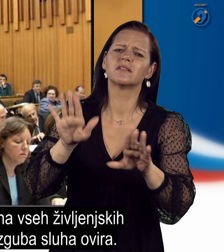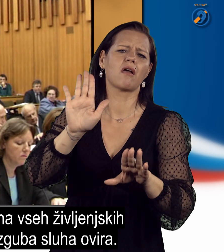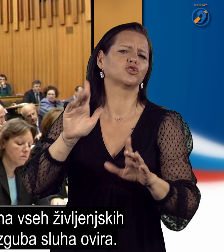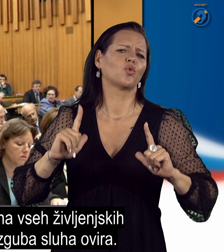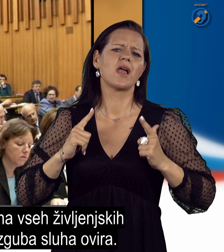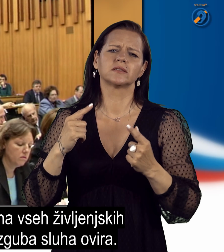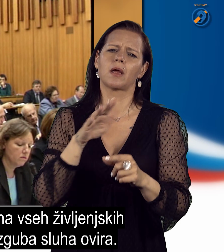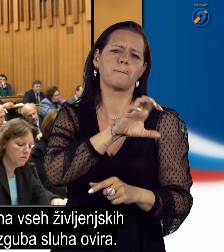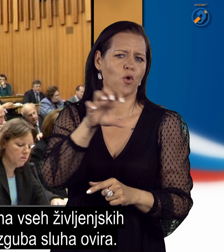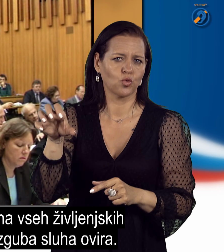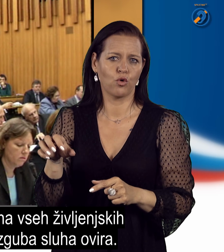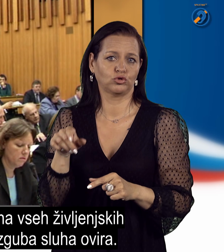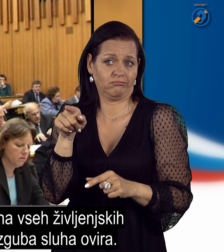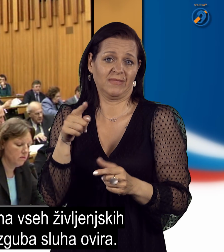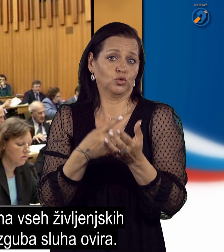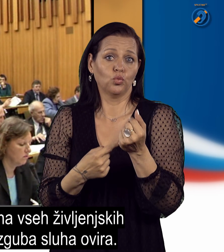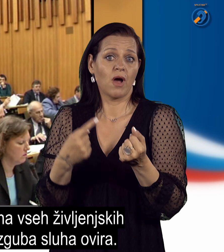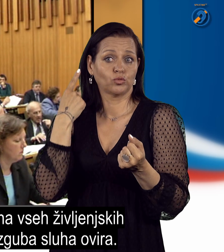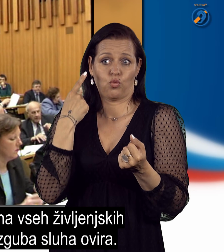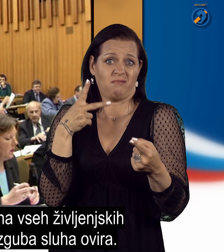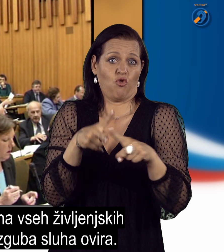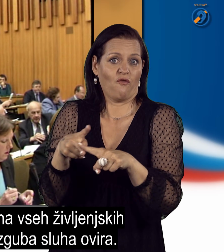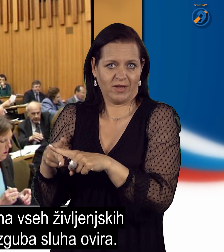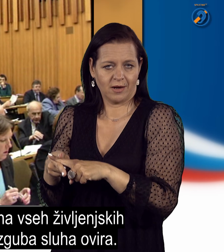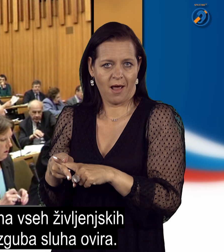življenjskih področjih, kjer jih izguba sluha ovira.